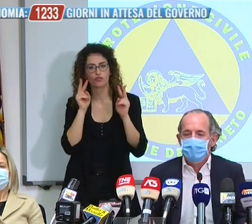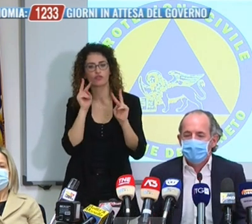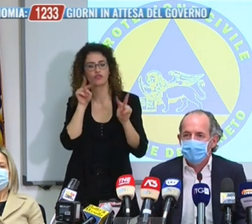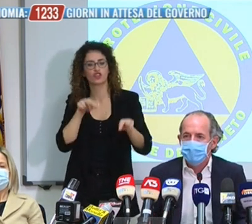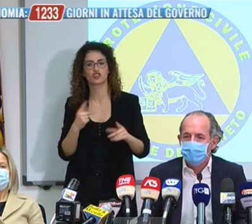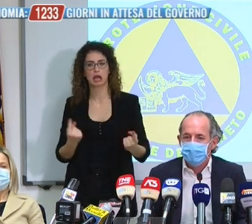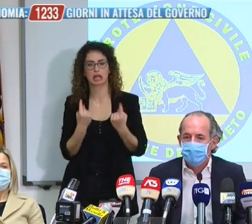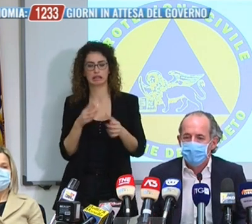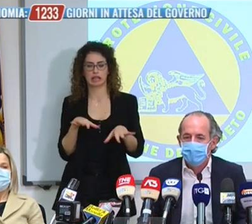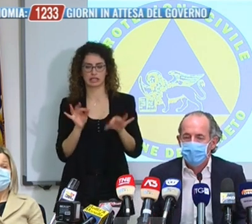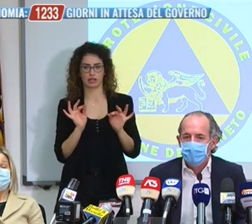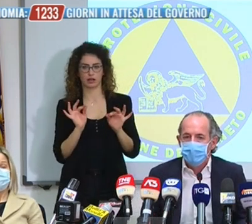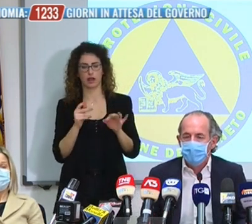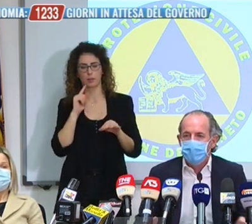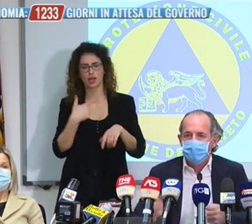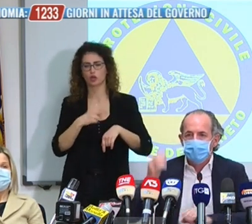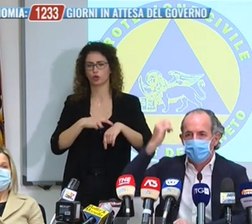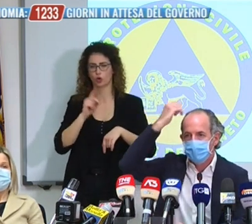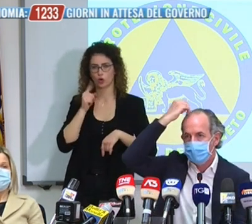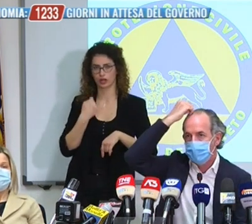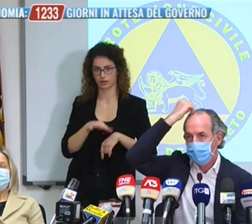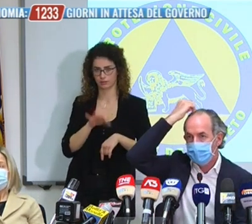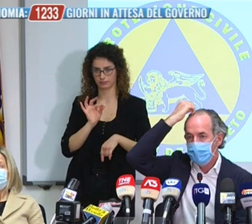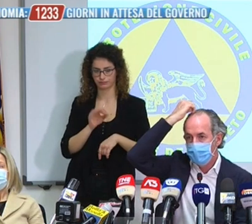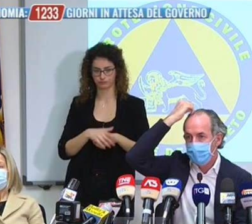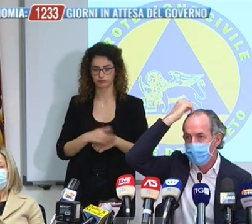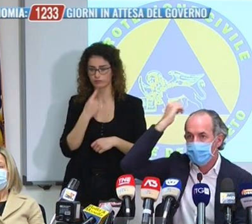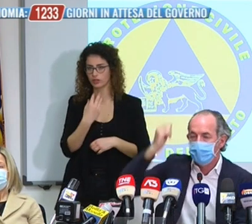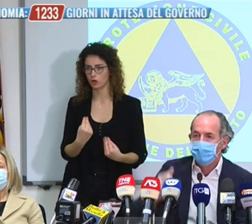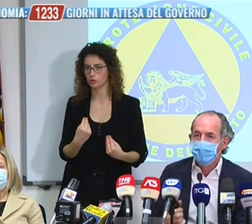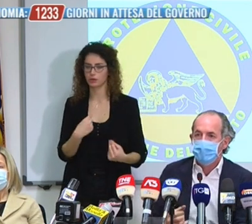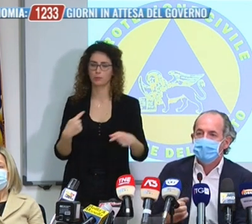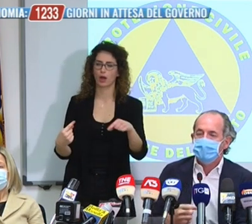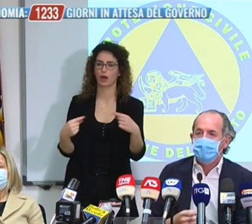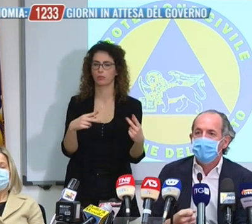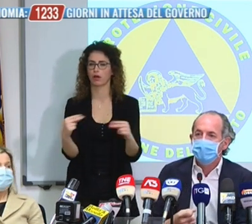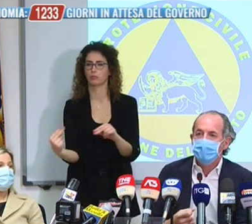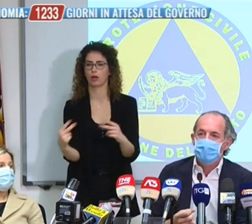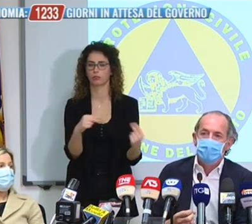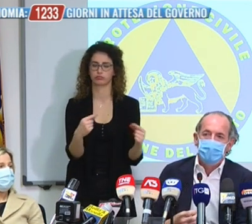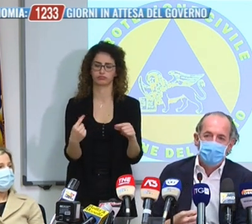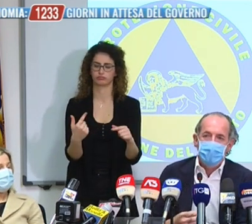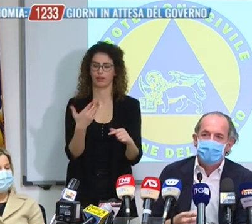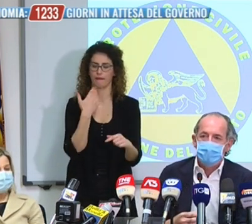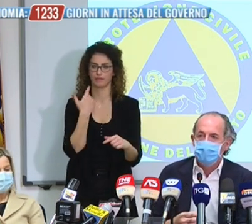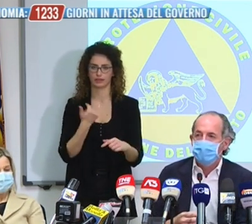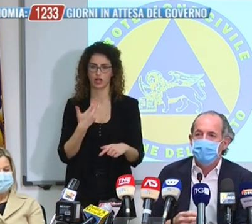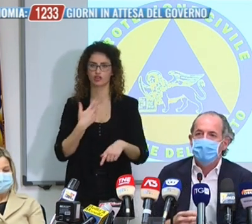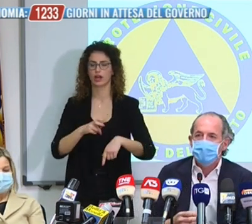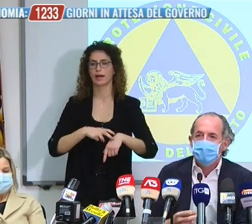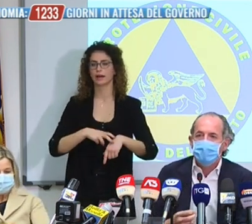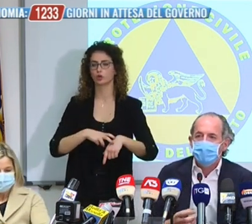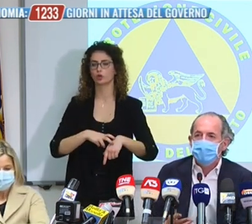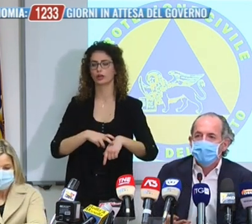lasciamo i medici che decidano. Allora io dico cosa? Ecco, evitiamo le polemiche. Allora se c'è un medico che va avanti ancora